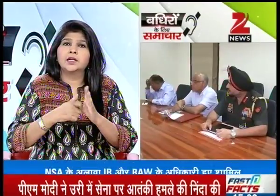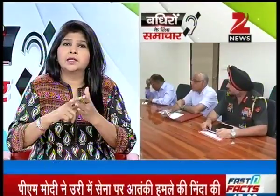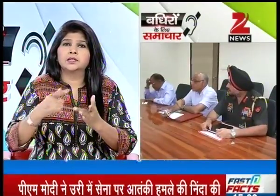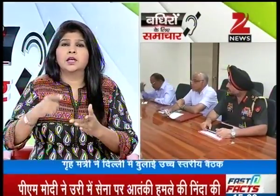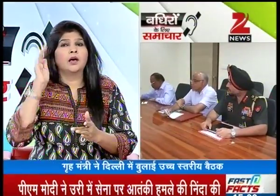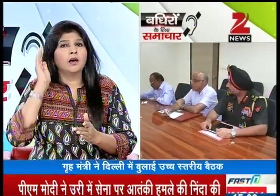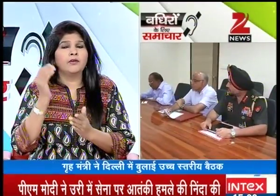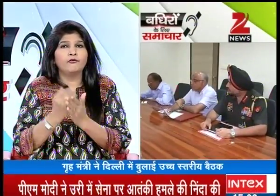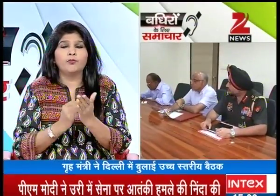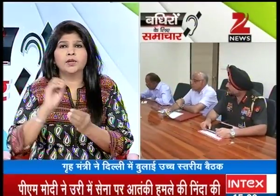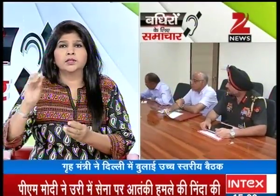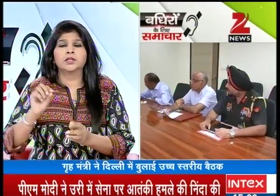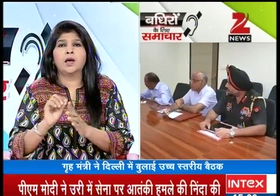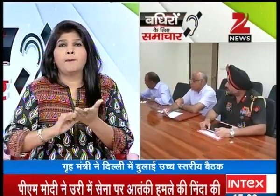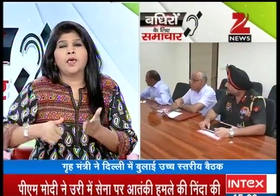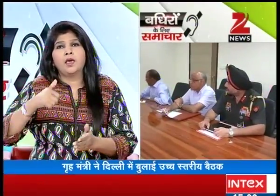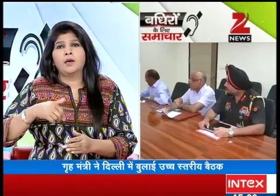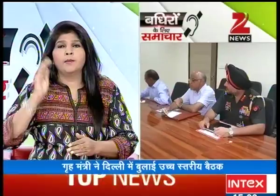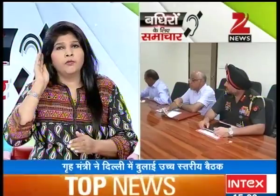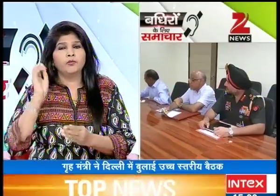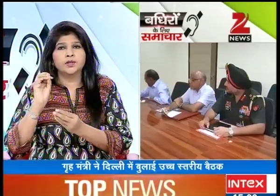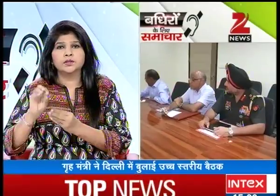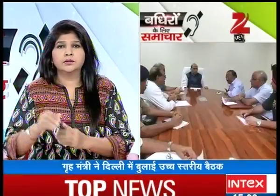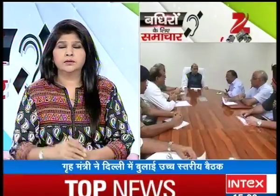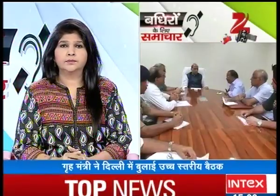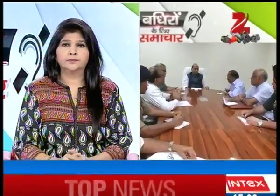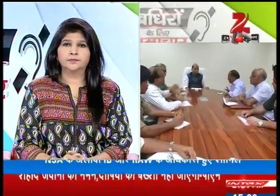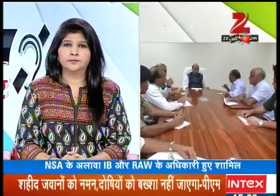को उरी आतंकी हमले की पूरी जानकारी दी थी।